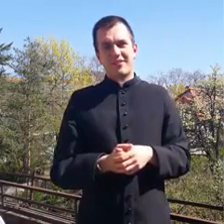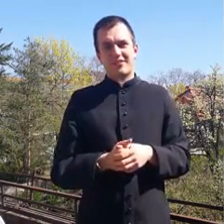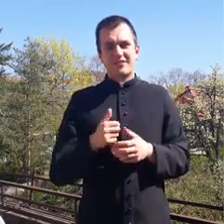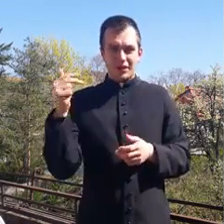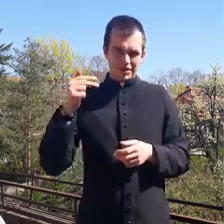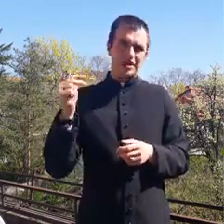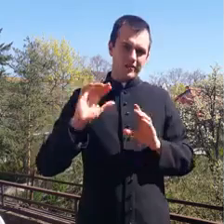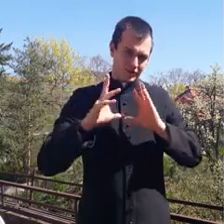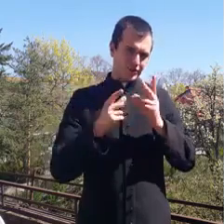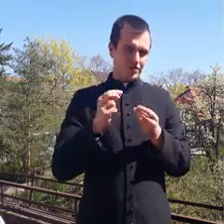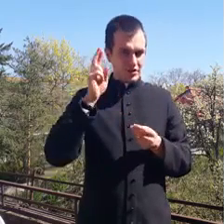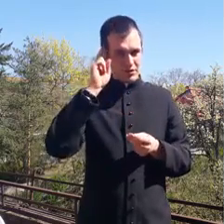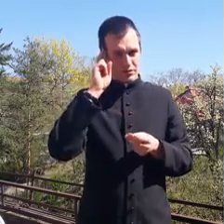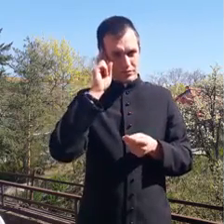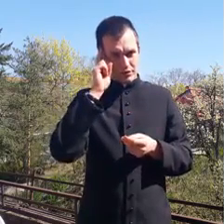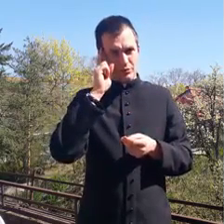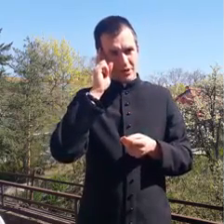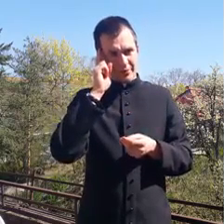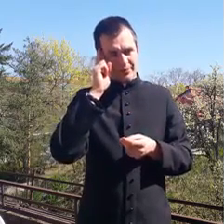niedzielę wszyscy rozumiemy